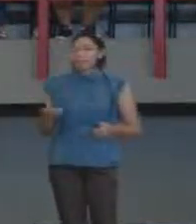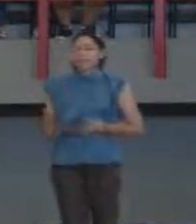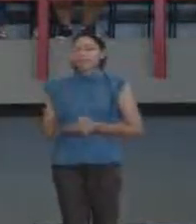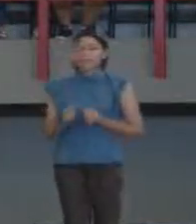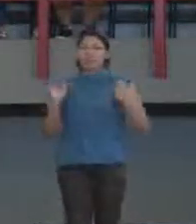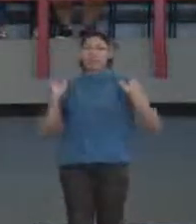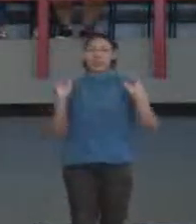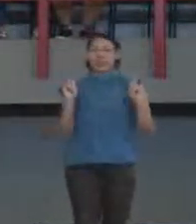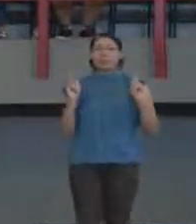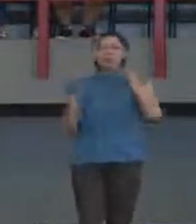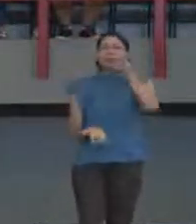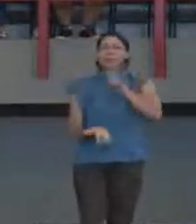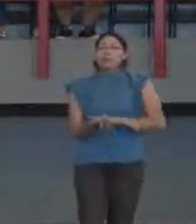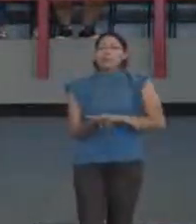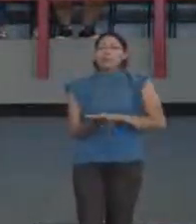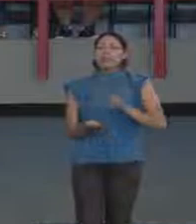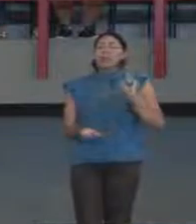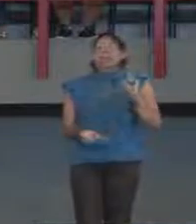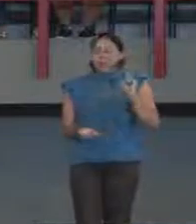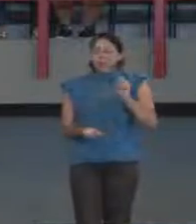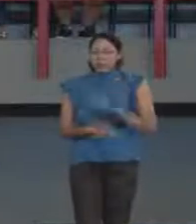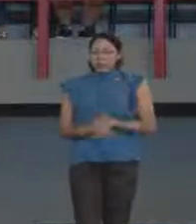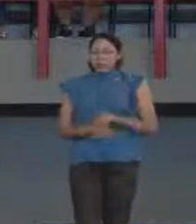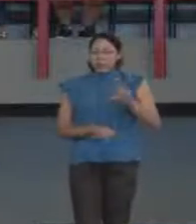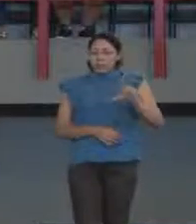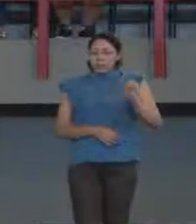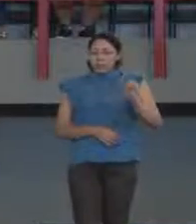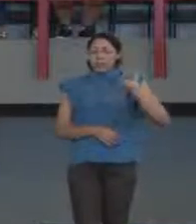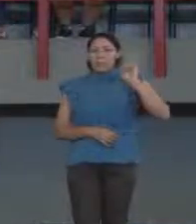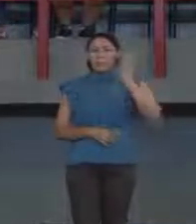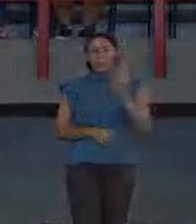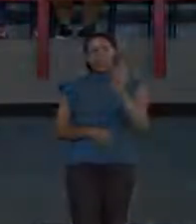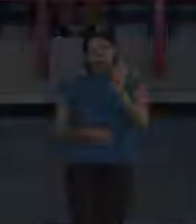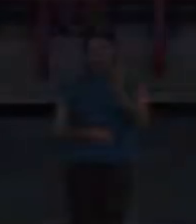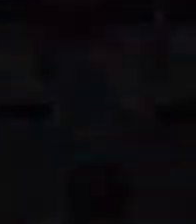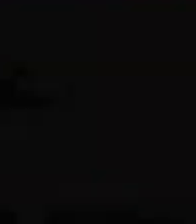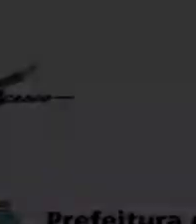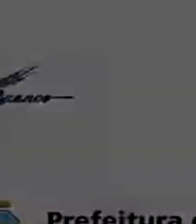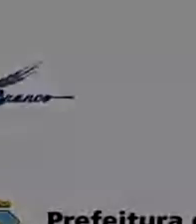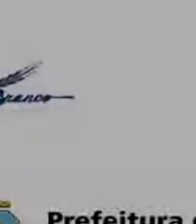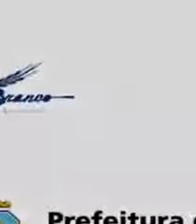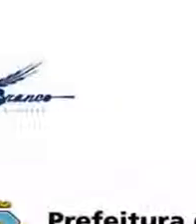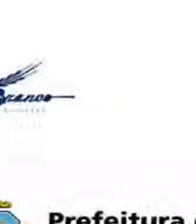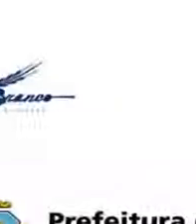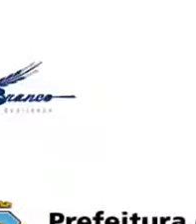Qual é a resposta? Item B de bola, ok?